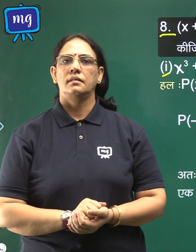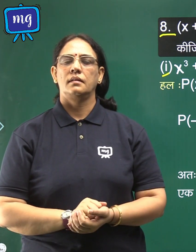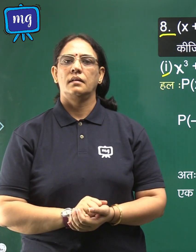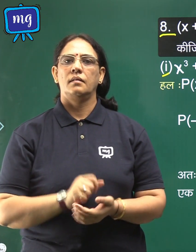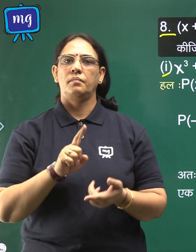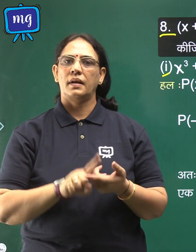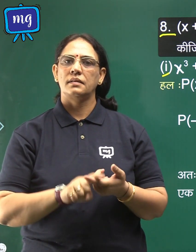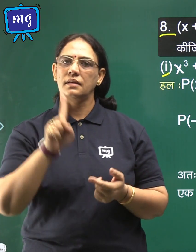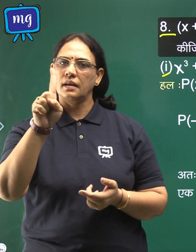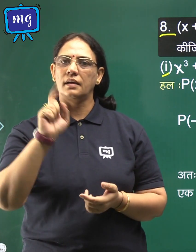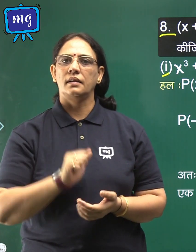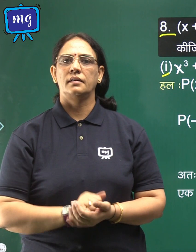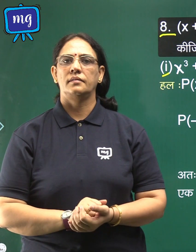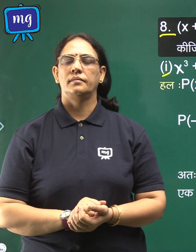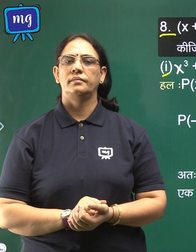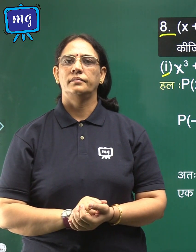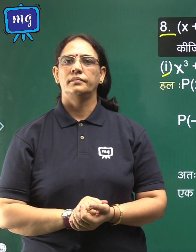प्लस ए,